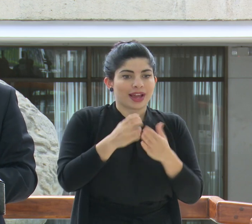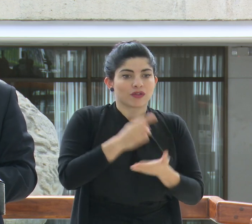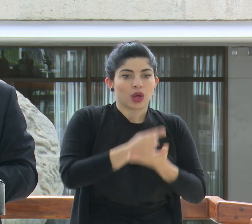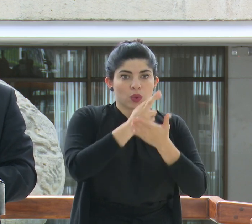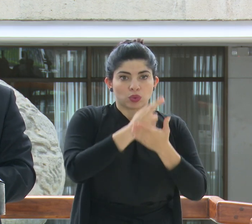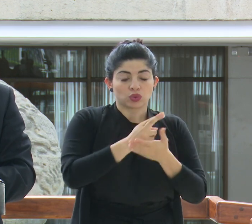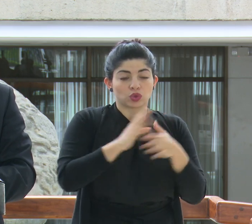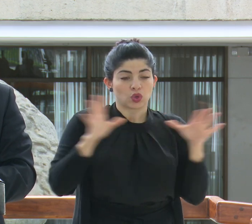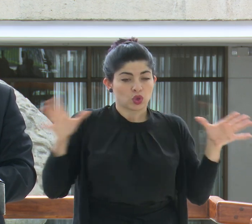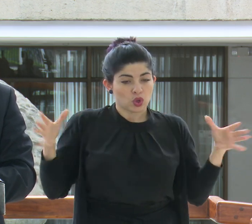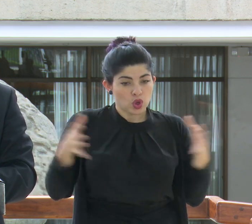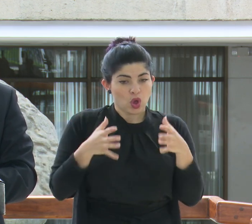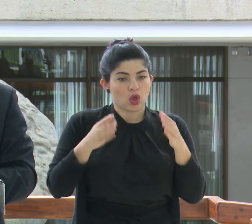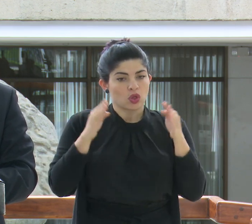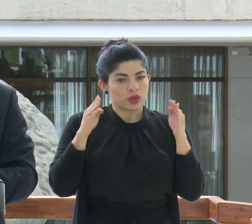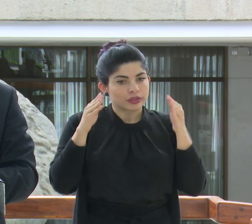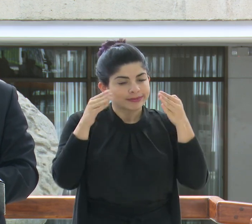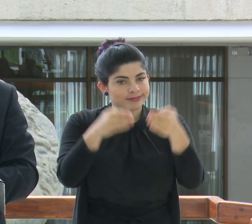los vamos a colocar